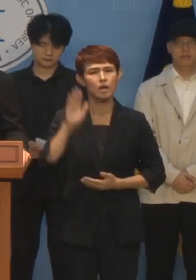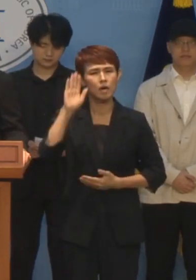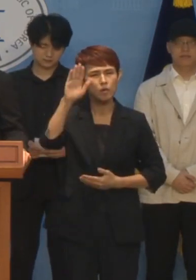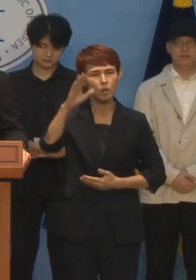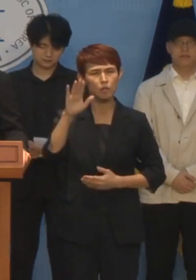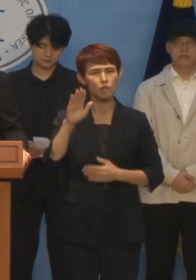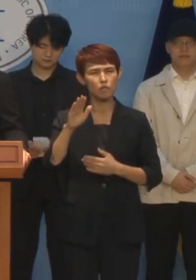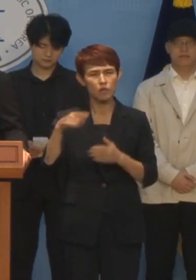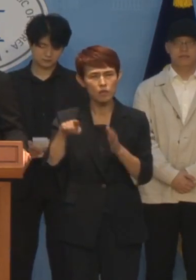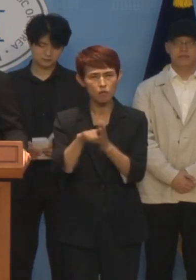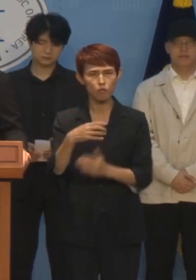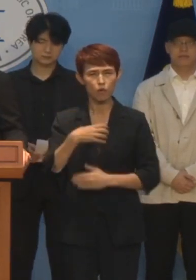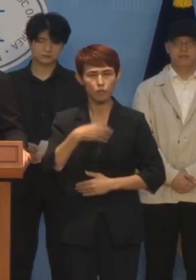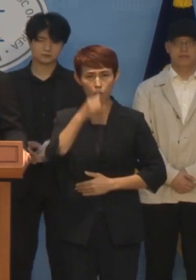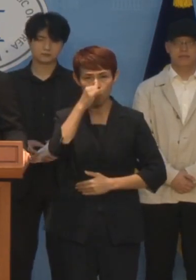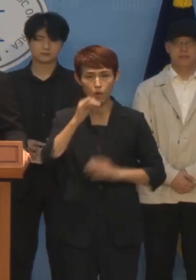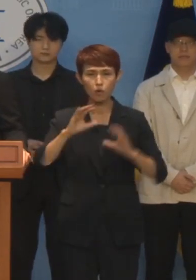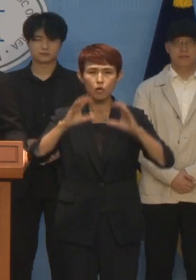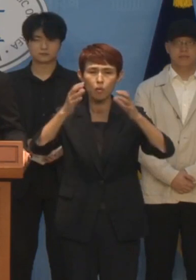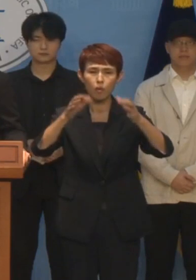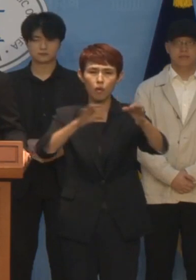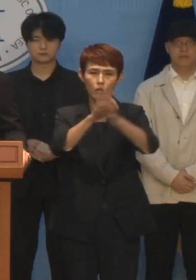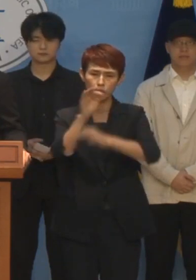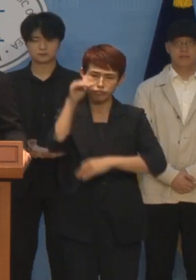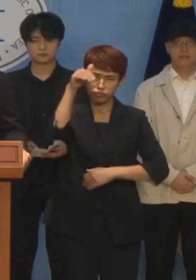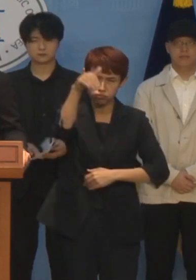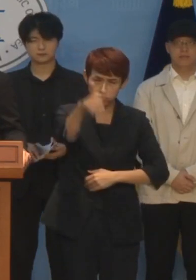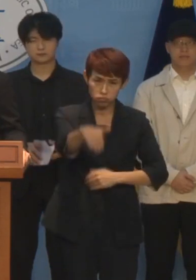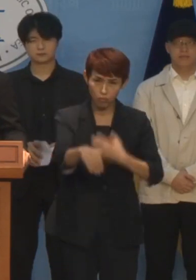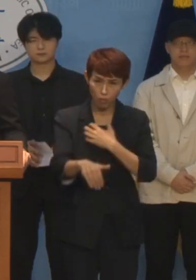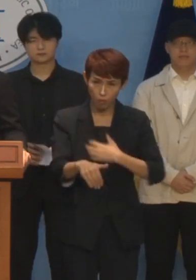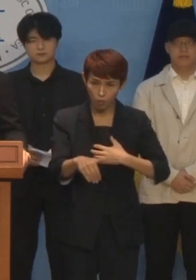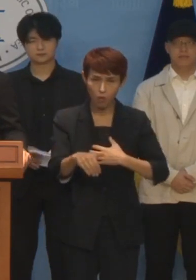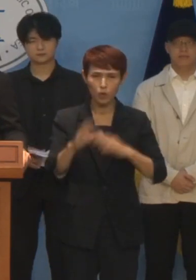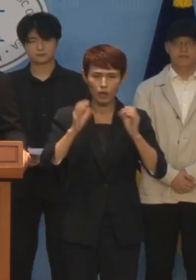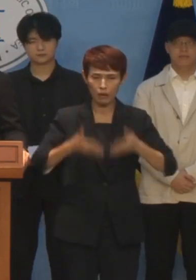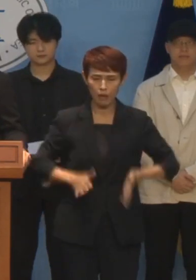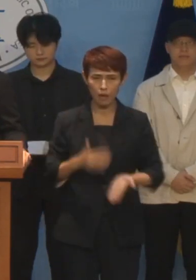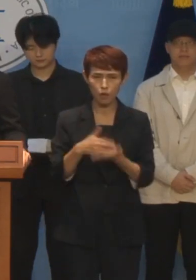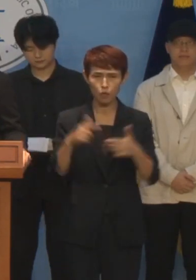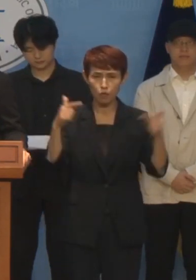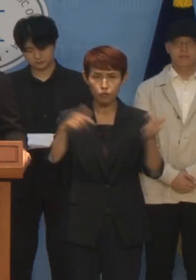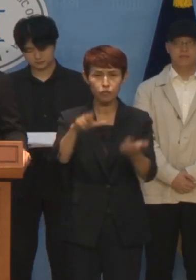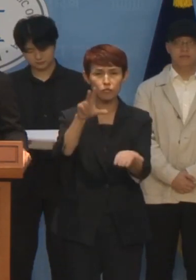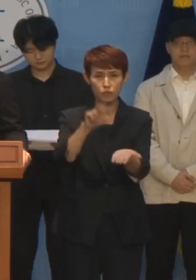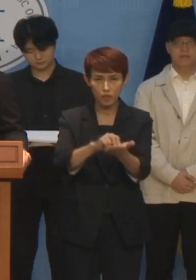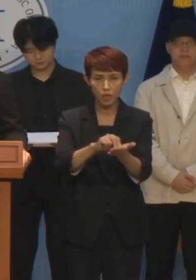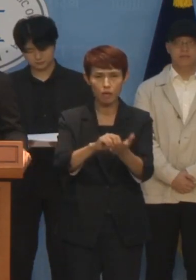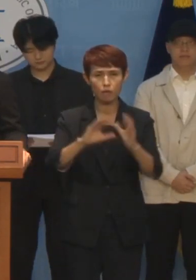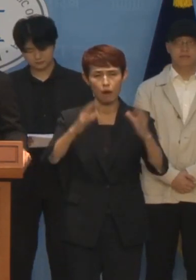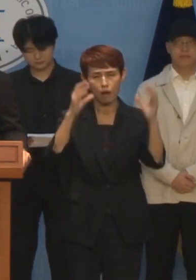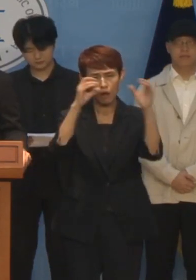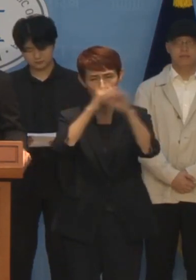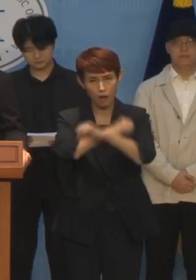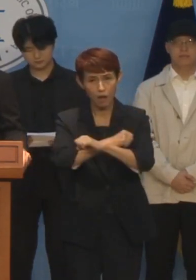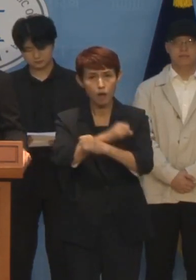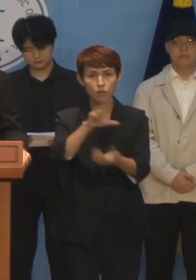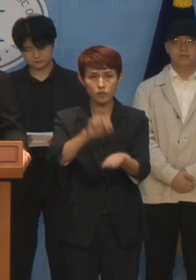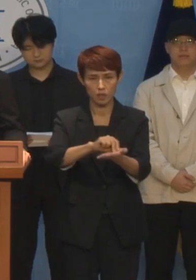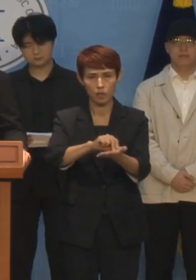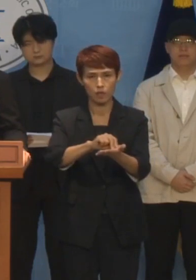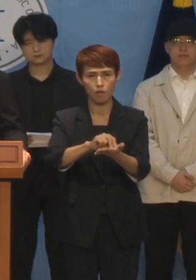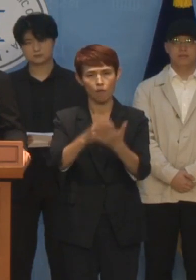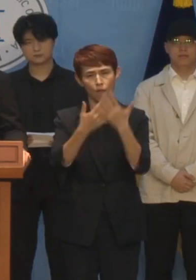위협하는 짧게는 글로벌 경기 침체 우려로부터 길게는 출산율로 인한 국가 소멸에 이르기까지